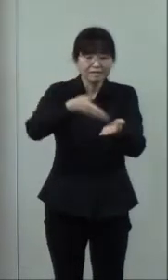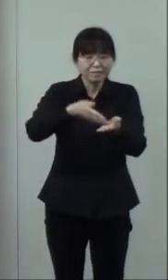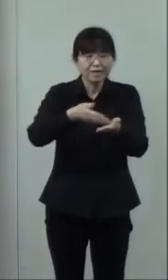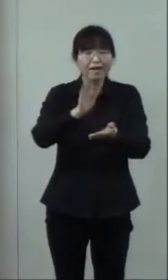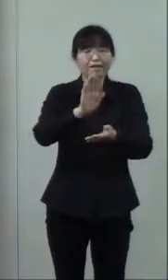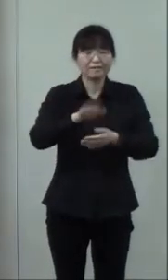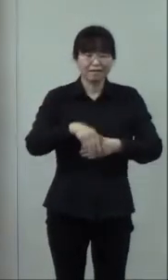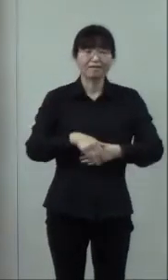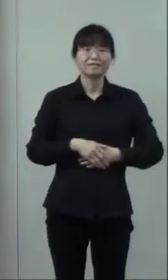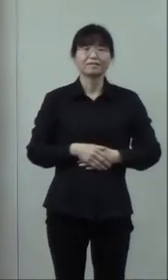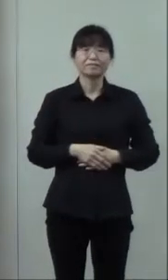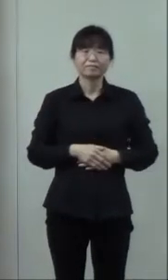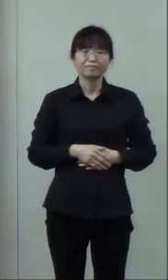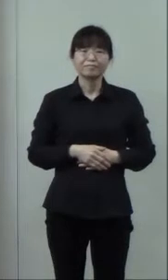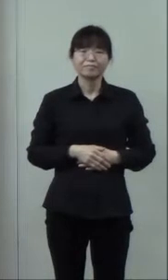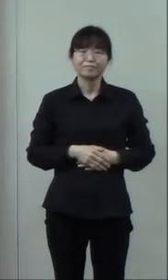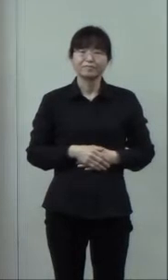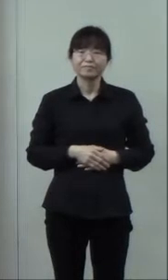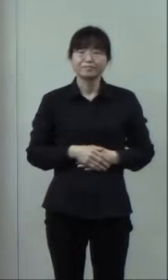ので、